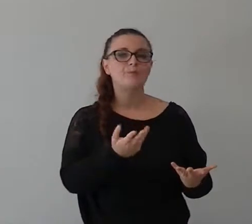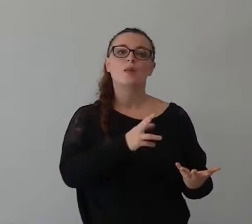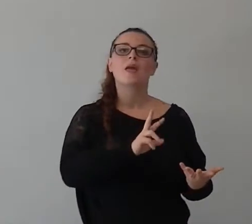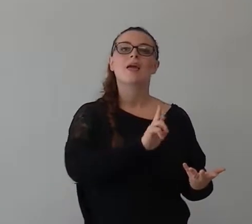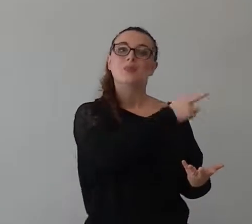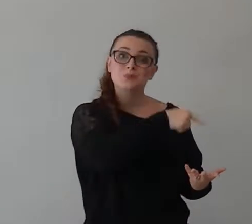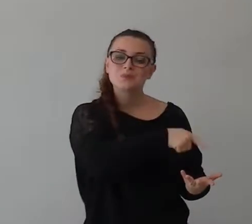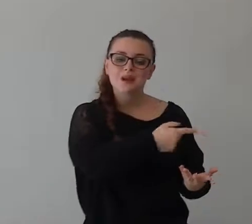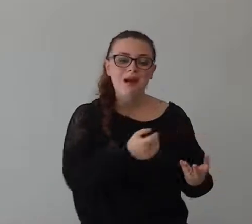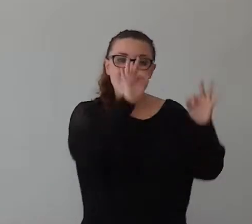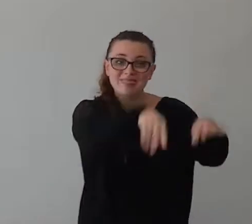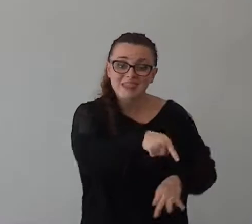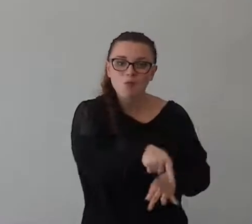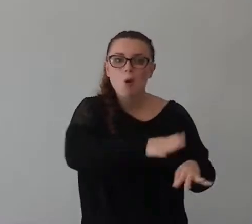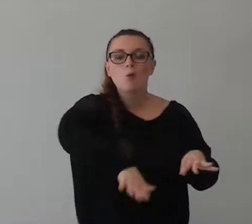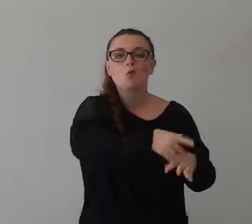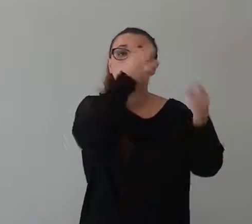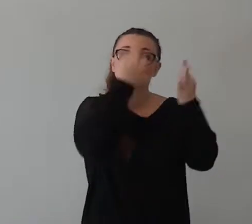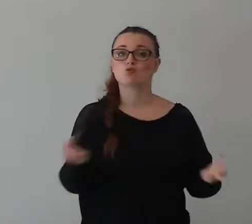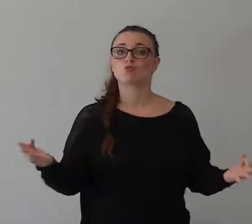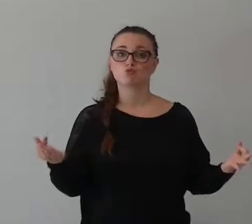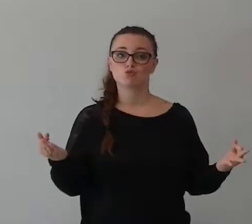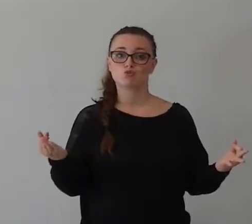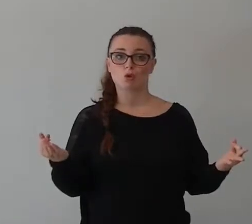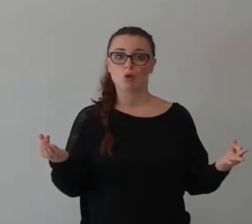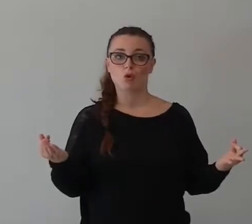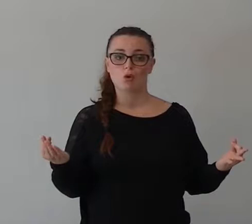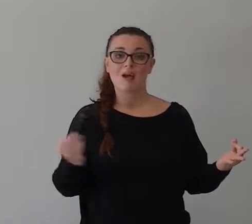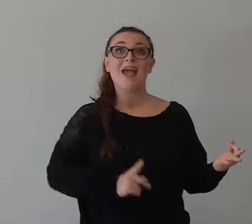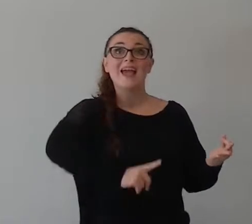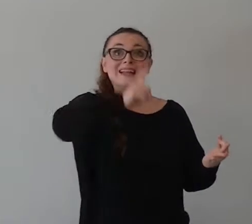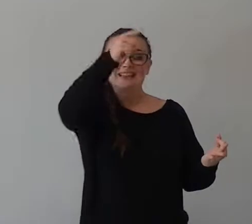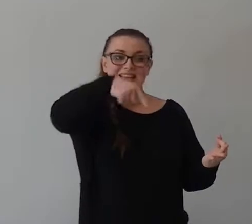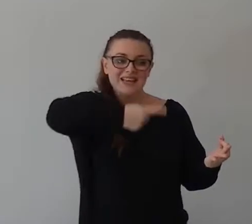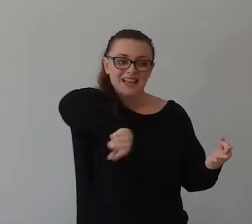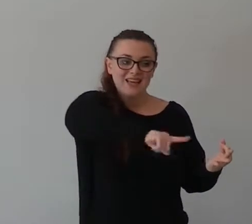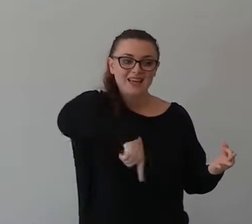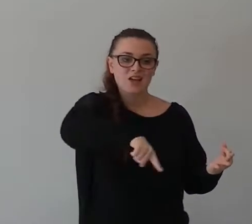posto giusto, nel luogo giusto, che il Dio che ha da poco accettato,